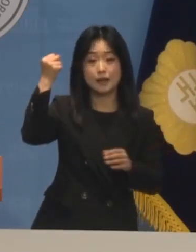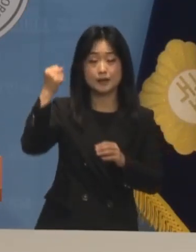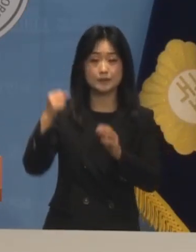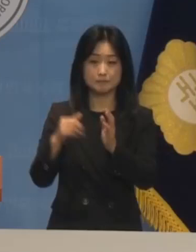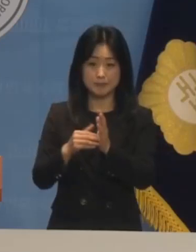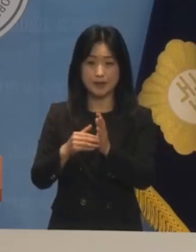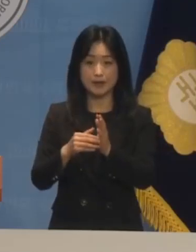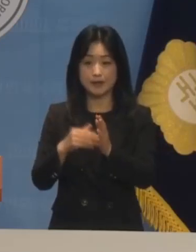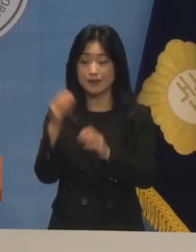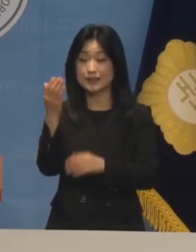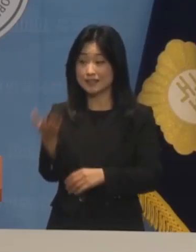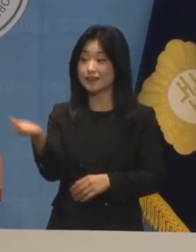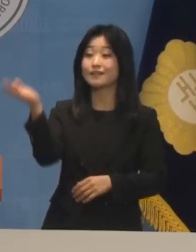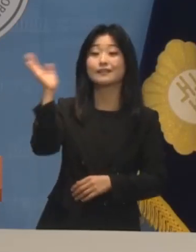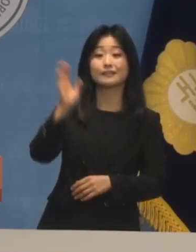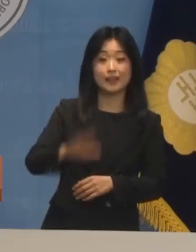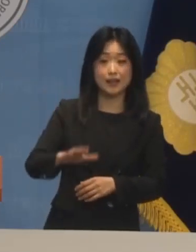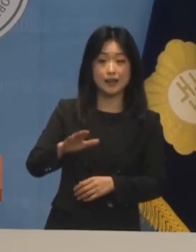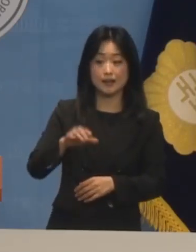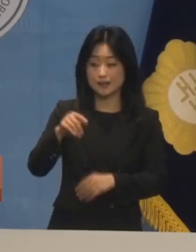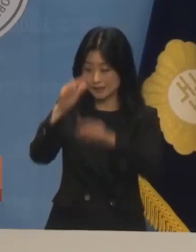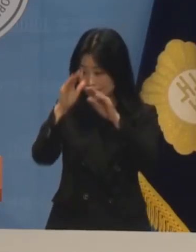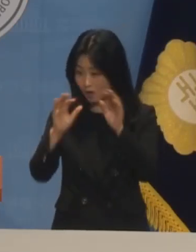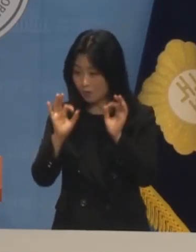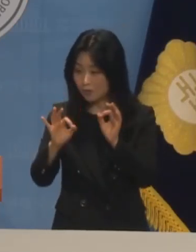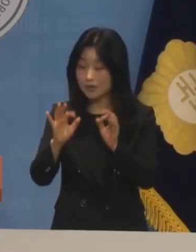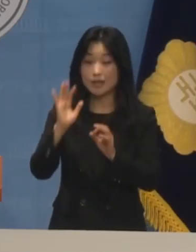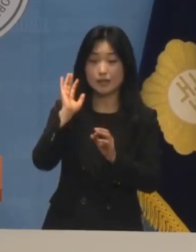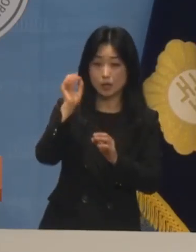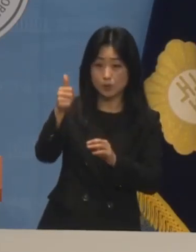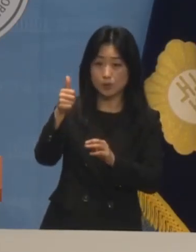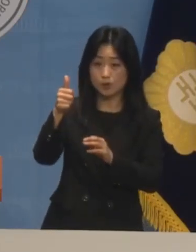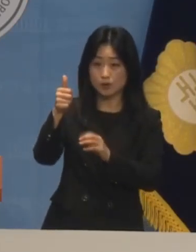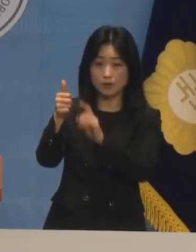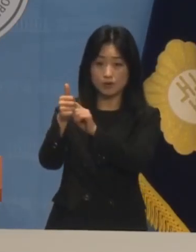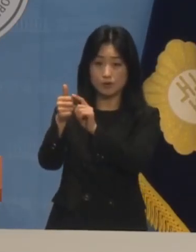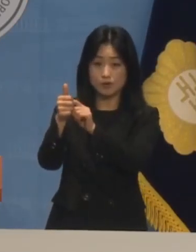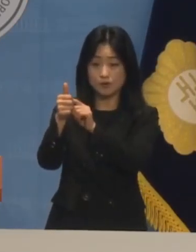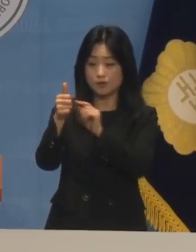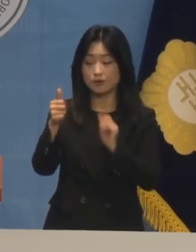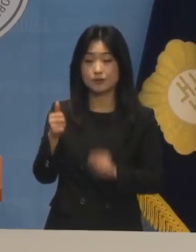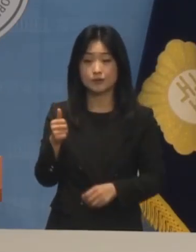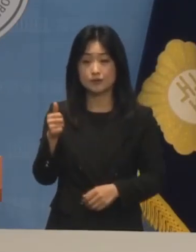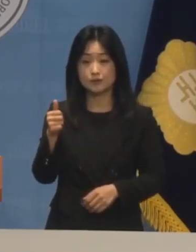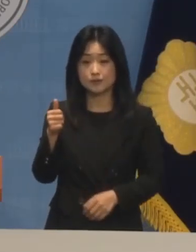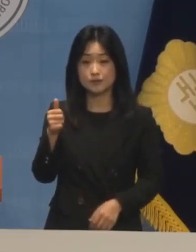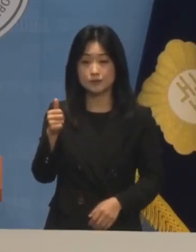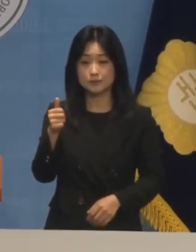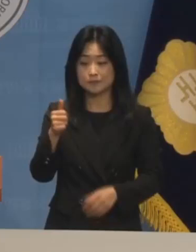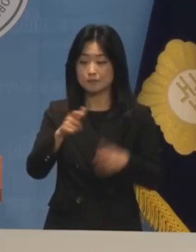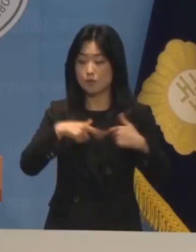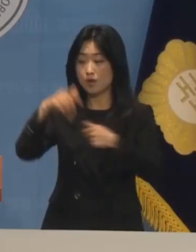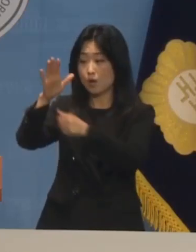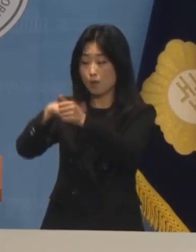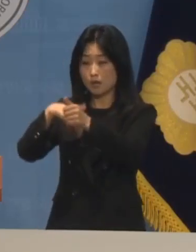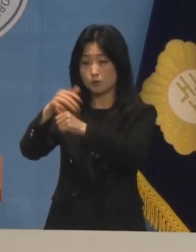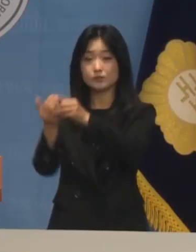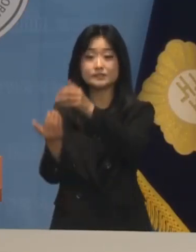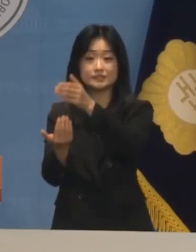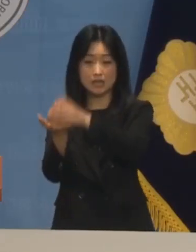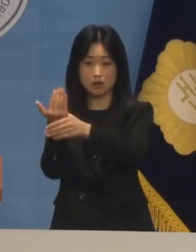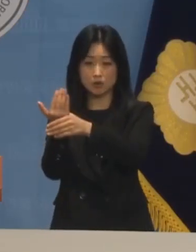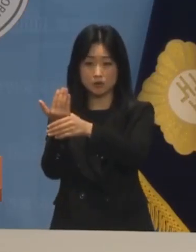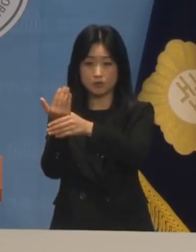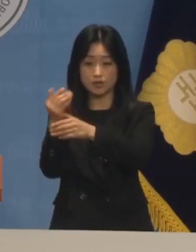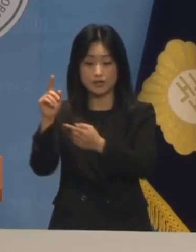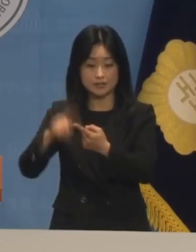해당한다고 주장하나 이는 그저 대통령이 피해자인 정통망법상 명예훼손 사건을